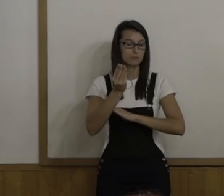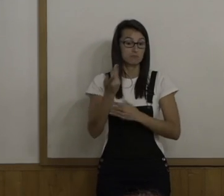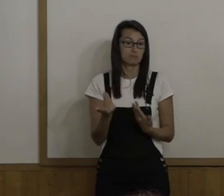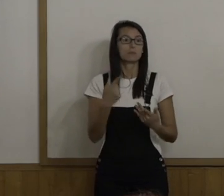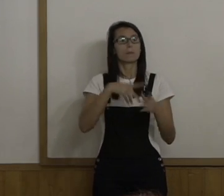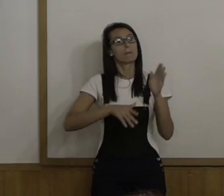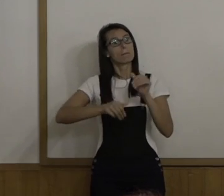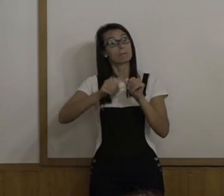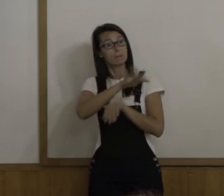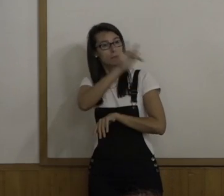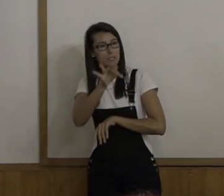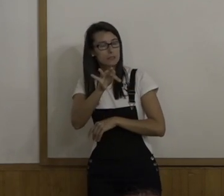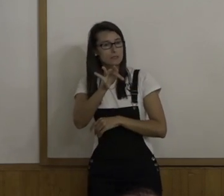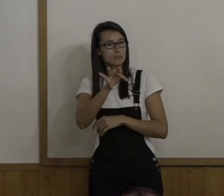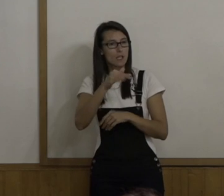aparte tiene una trayectoria